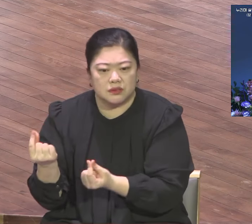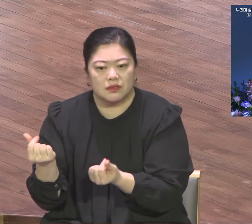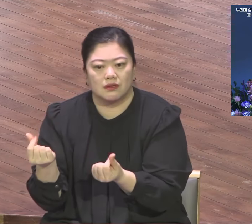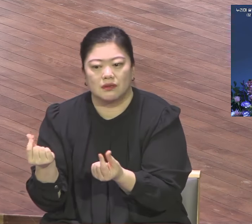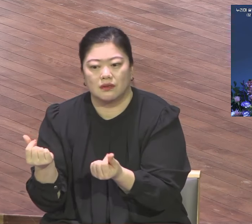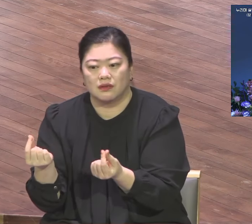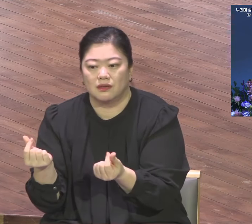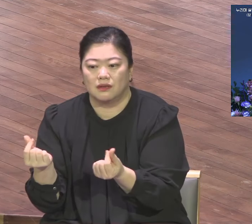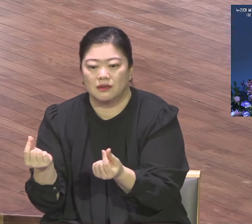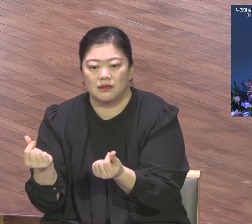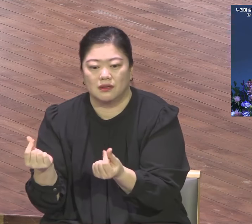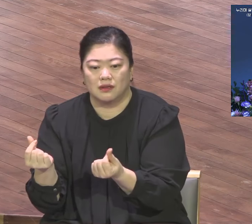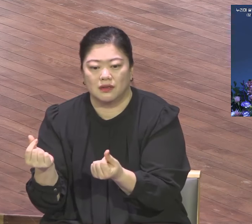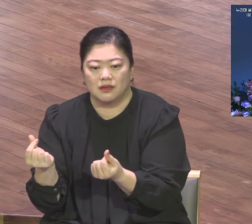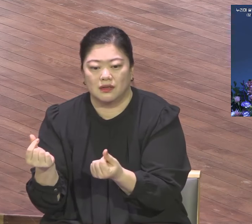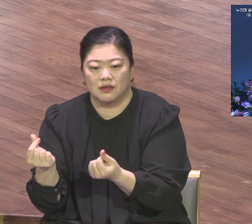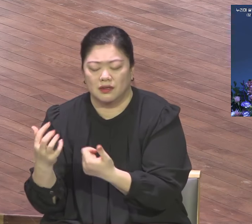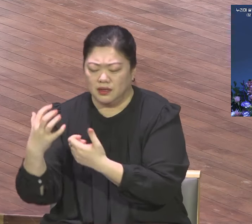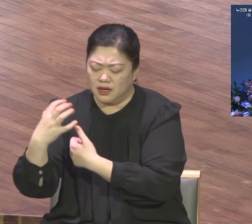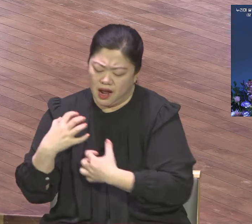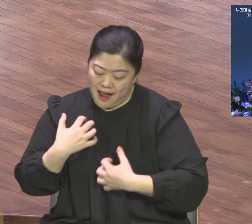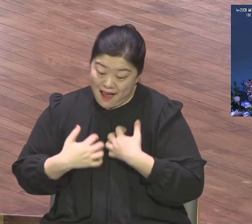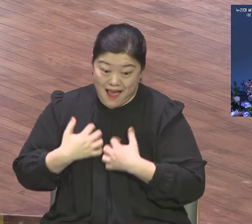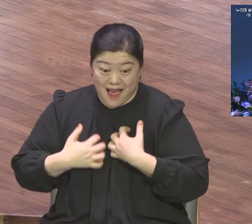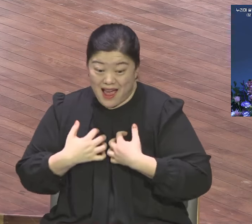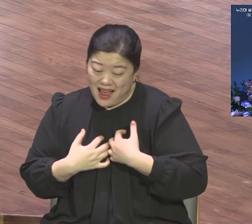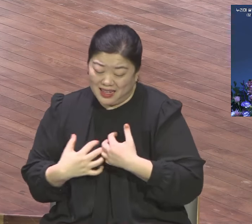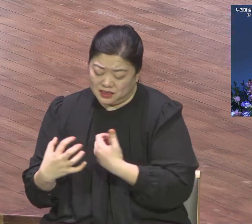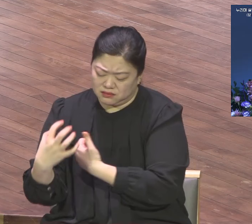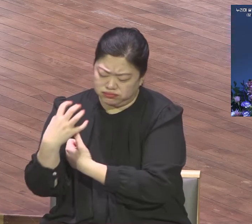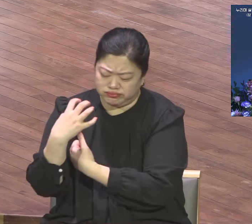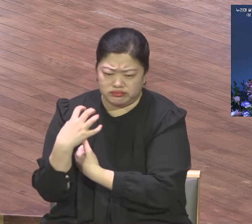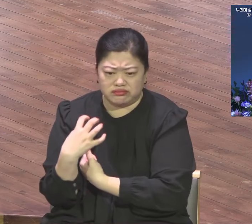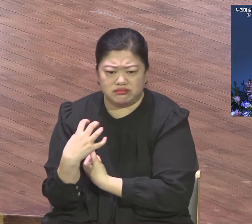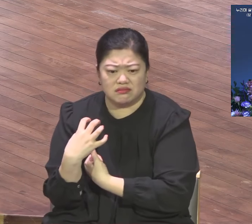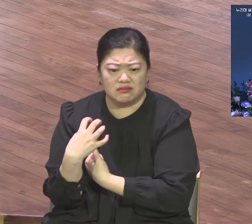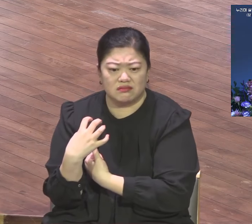많아요 눌려 있어 왜 눌리느냐